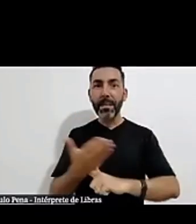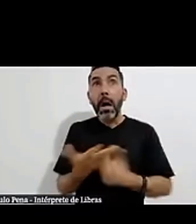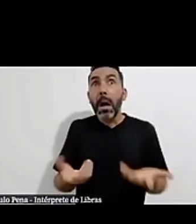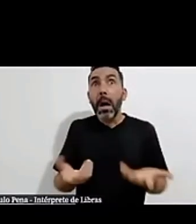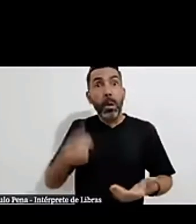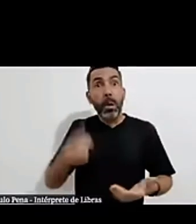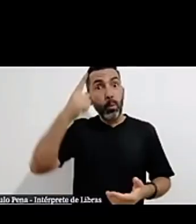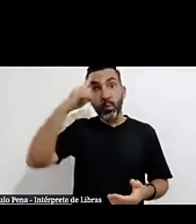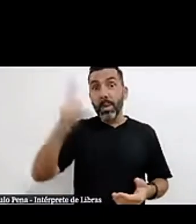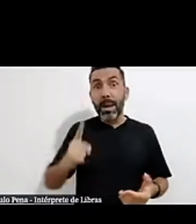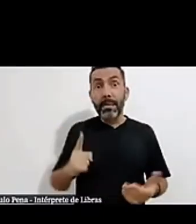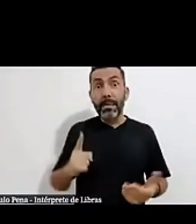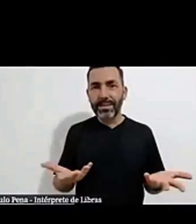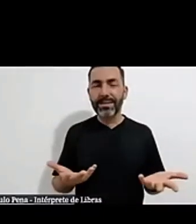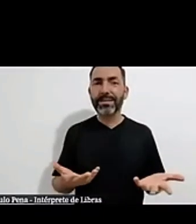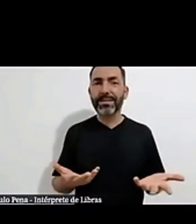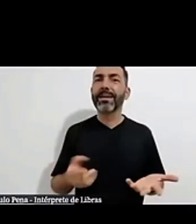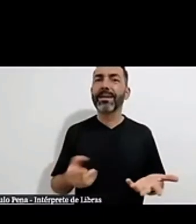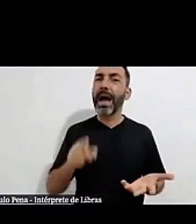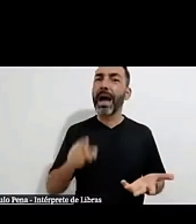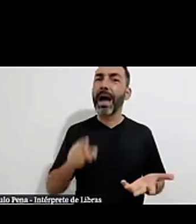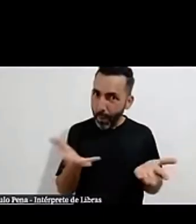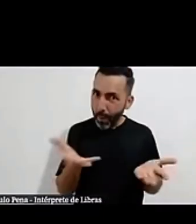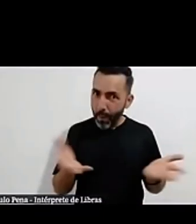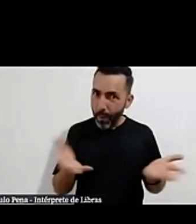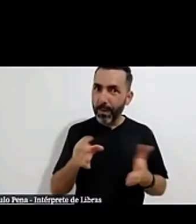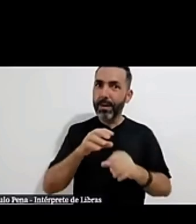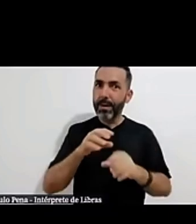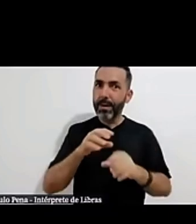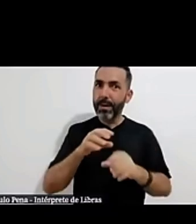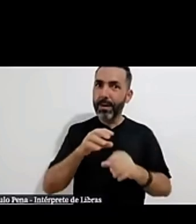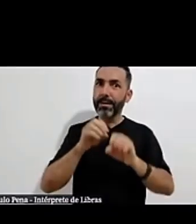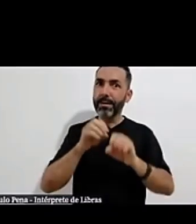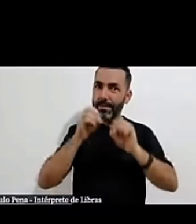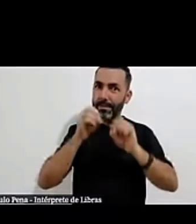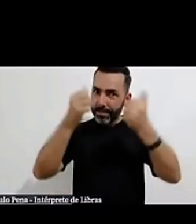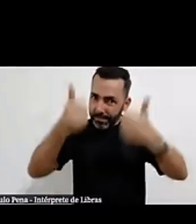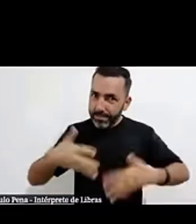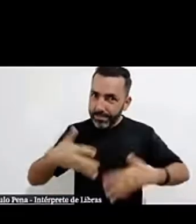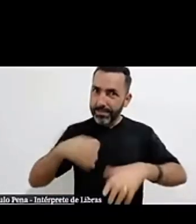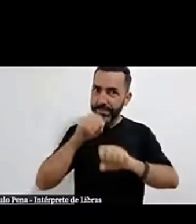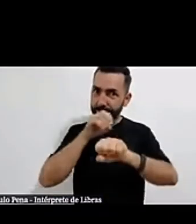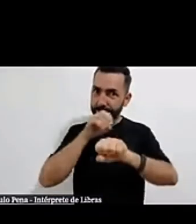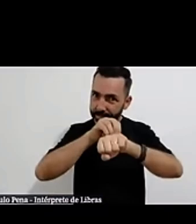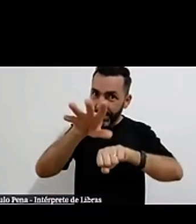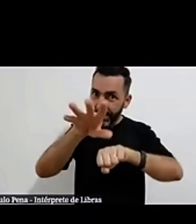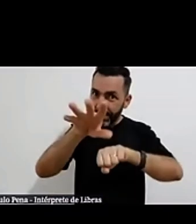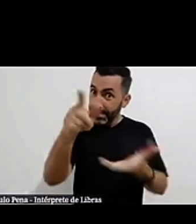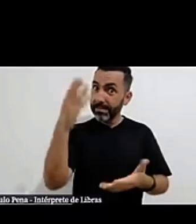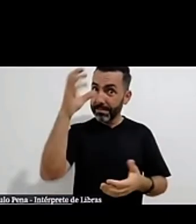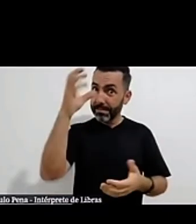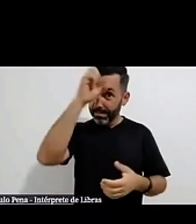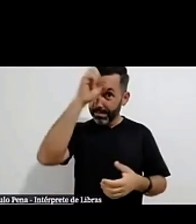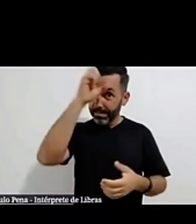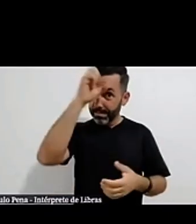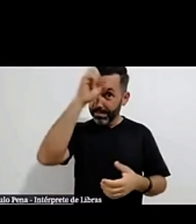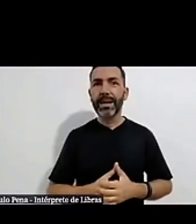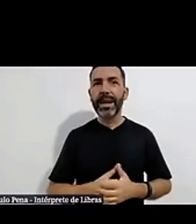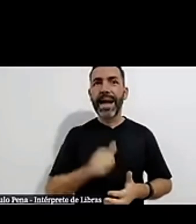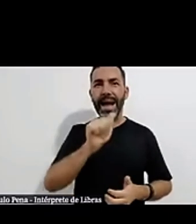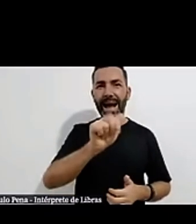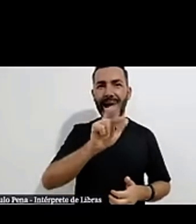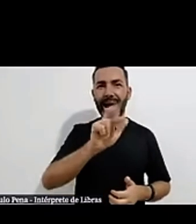é que eu não sabia disso antes? Pois é, você está sabendo agora. Então, a arritmia ela pode ser séria, mas